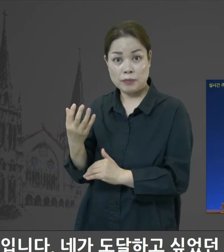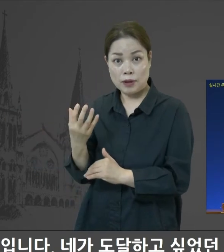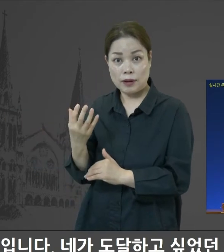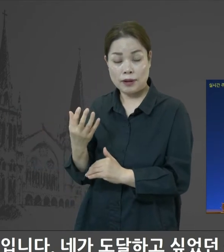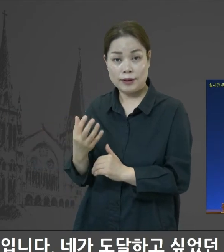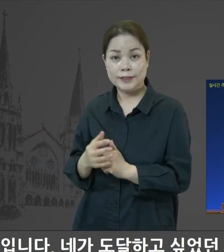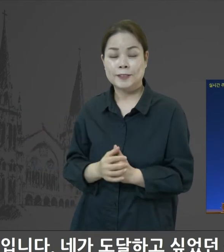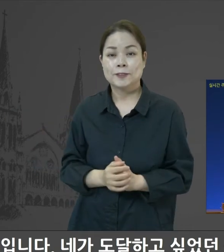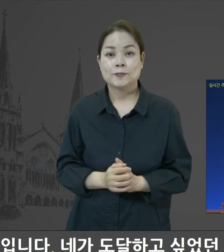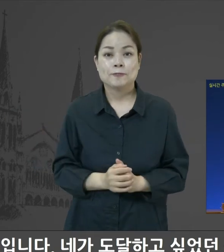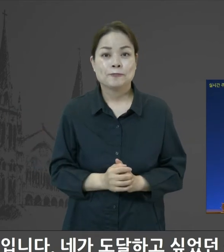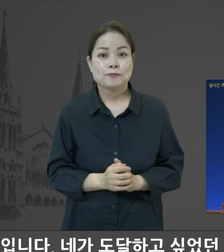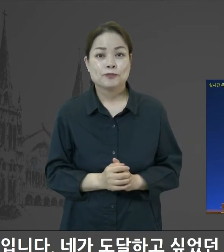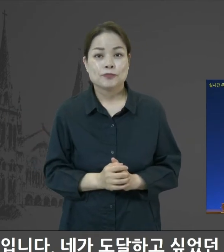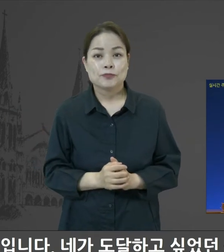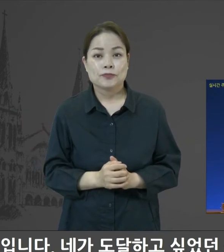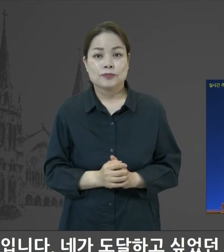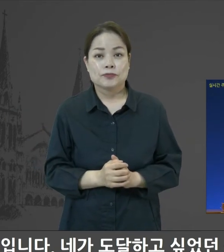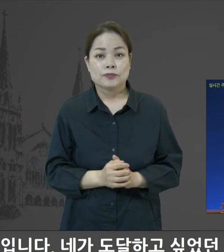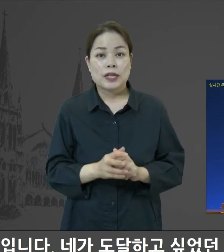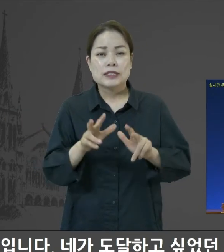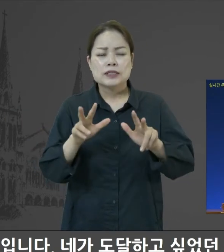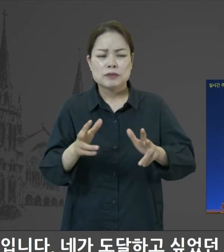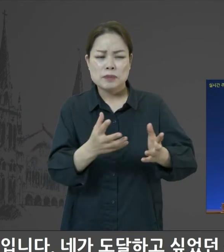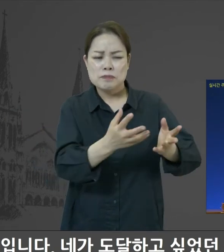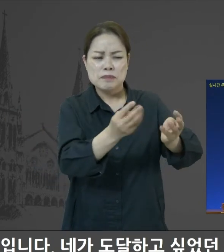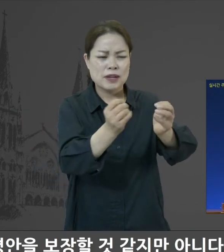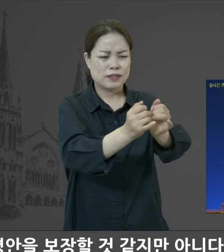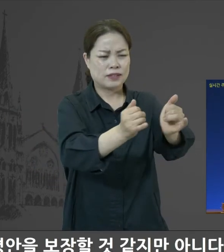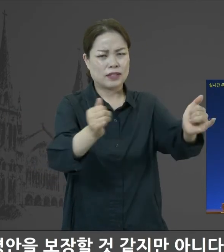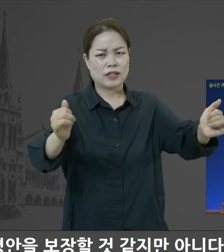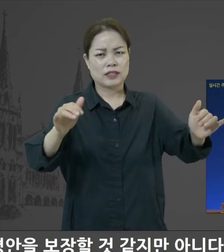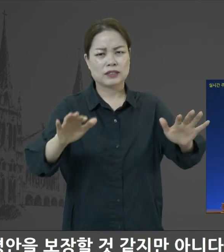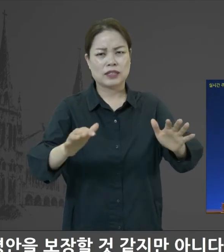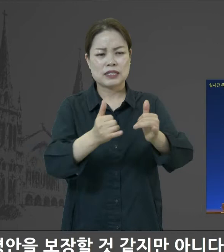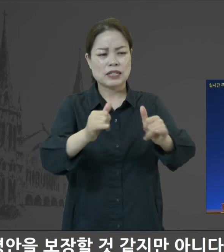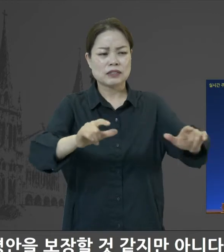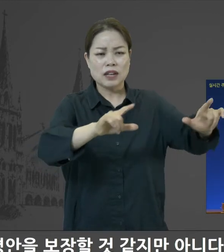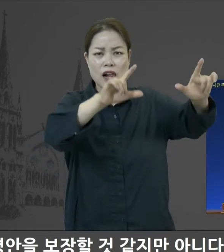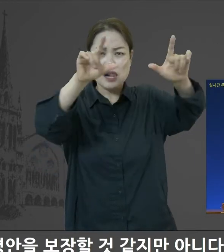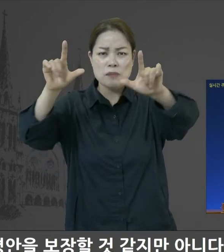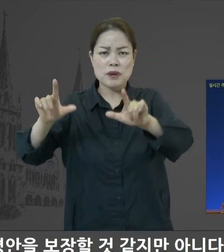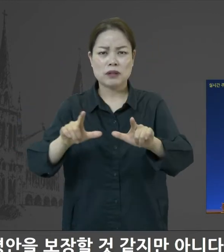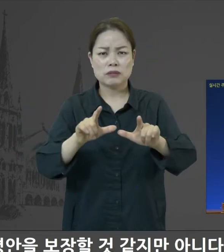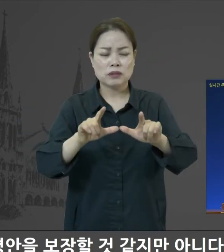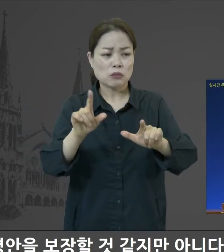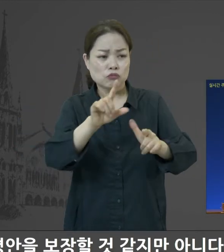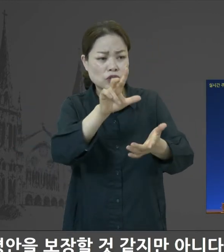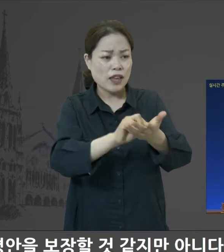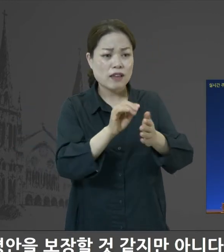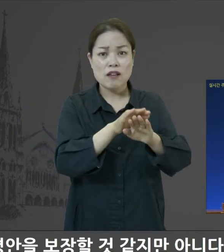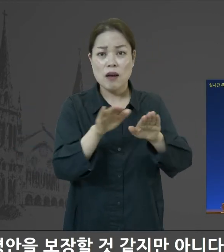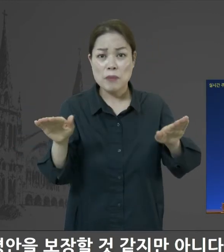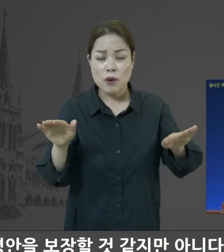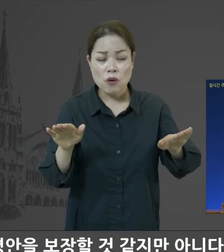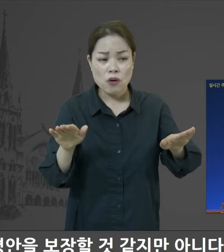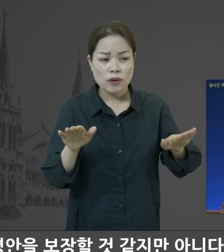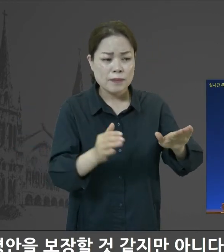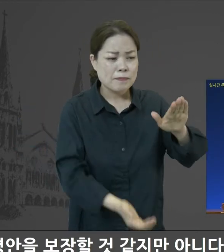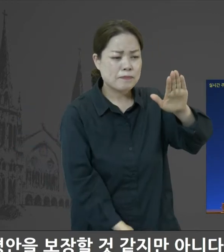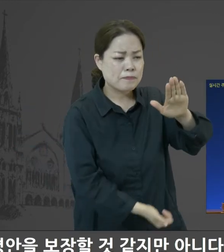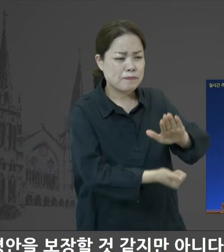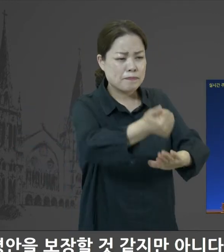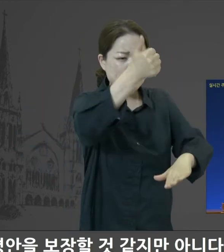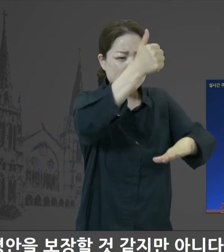것 아닐까요? 지금도 많은 이들이 현재 인생에서 어떤 일만 해결되면, 어떤 일만